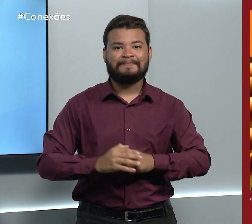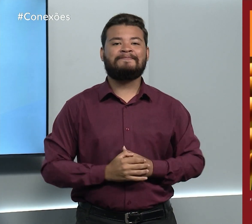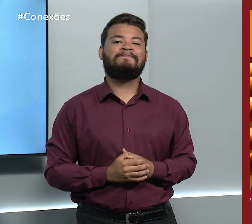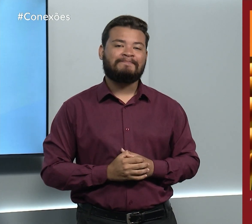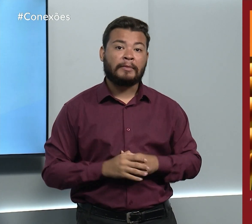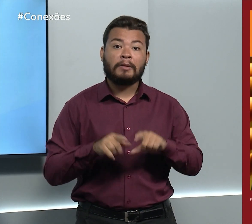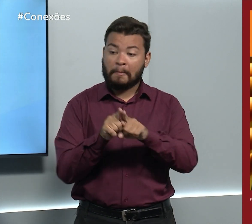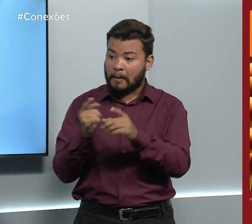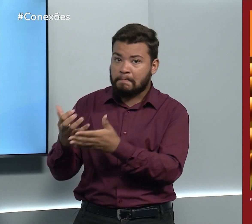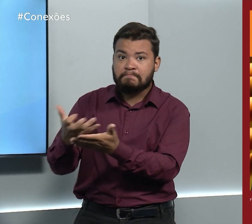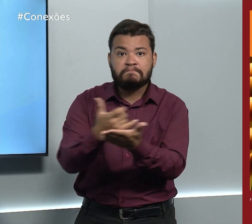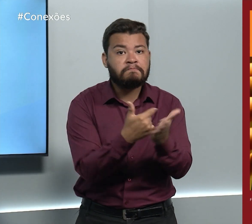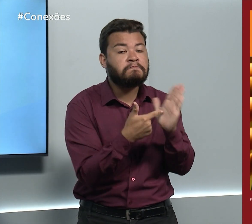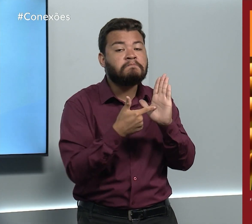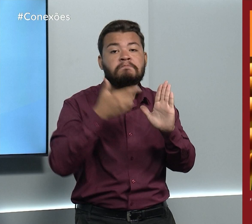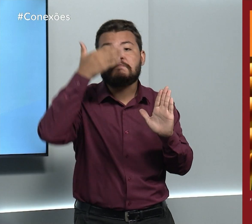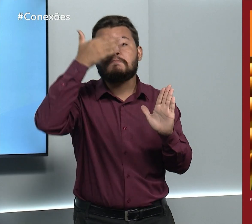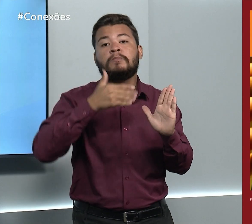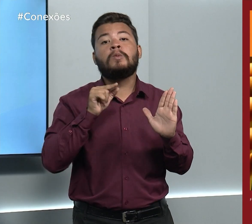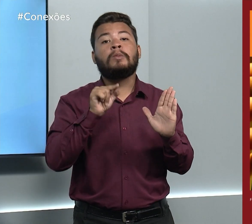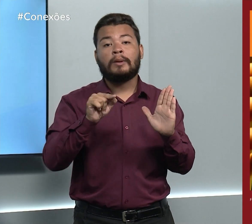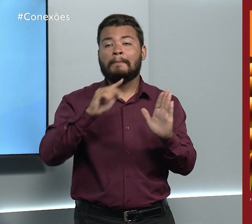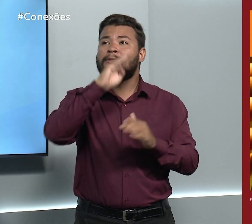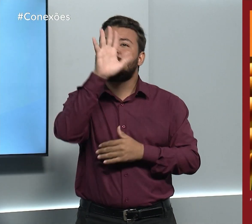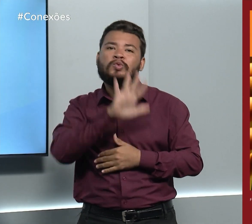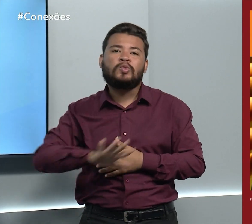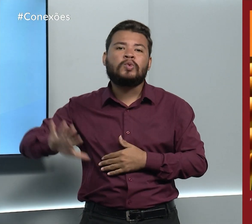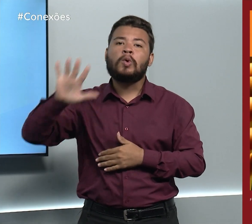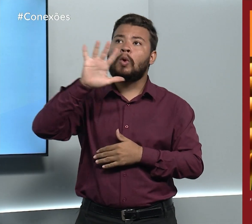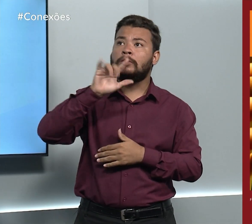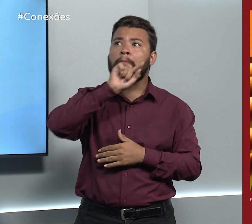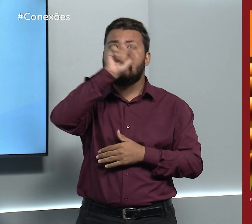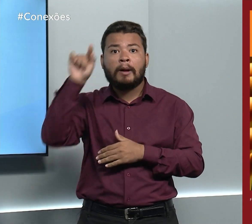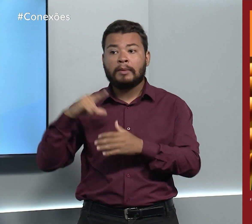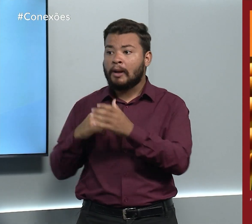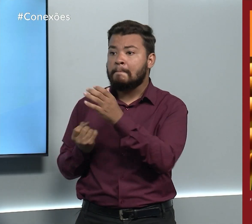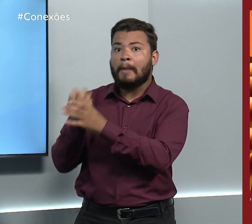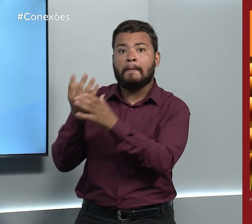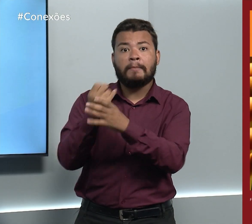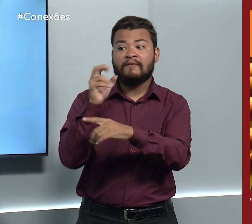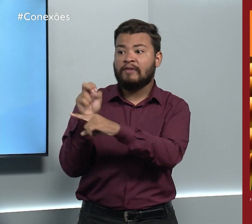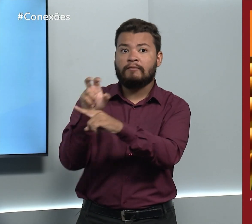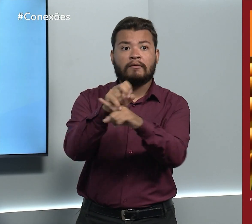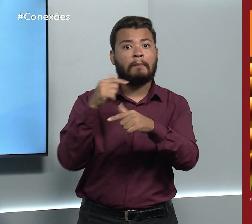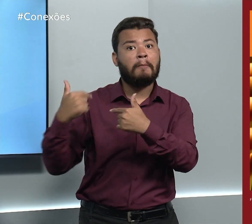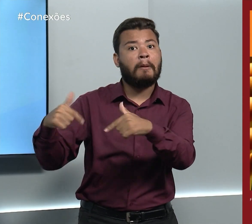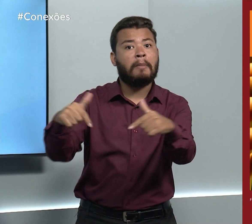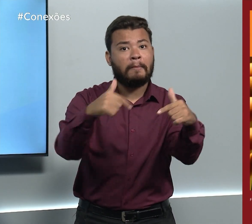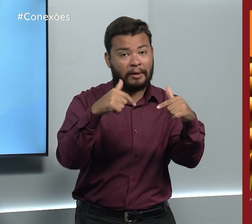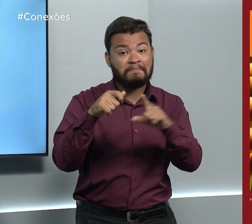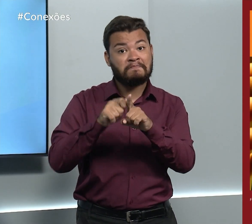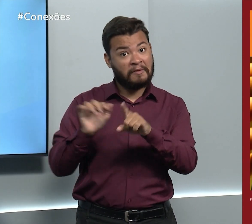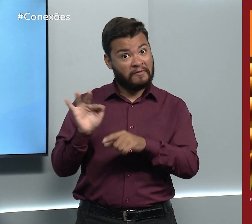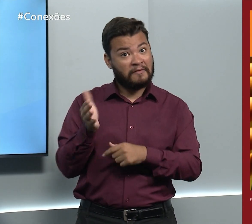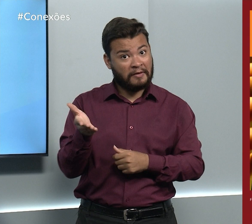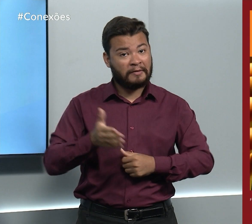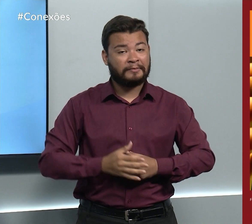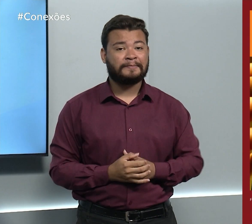revelam que foram abertas vagas em todas as regiões do país no mês de fevereiro.